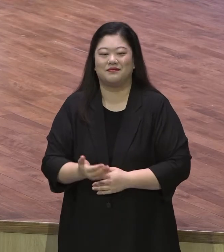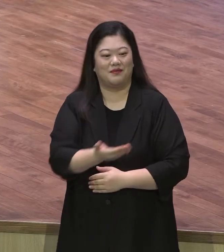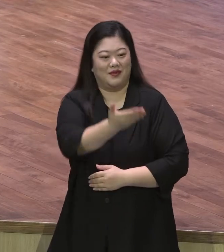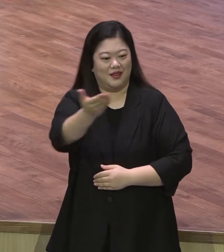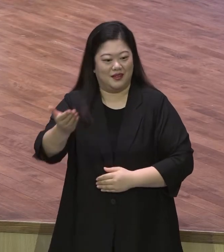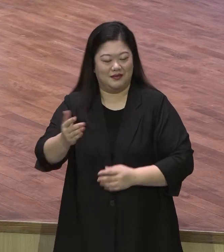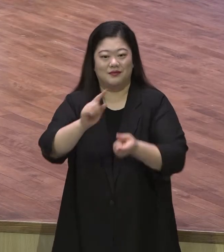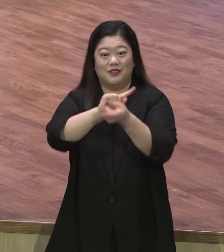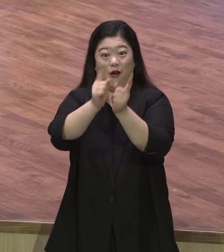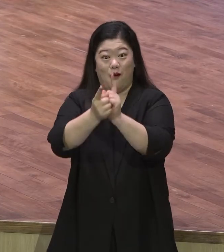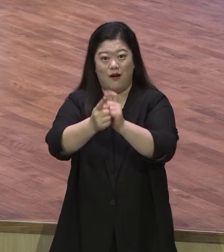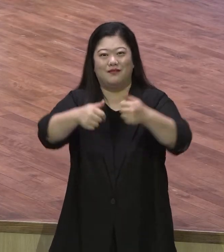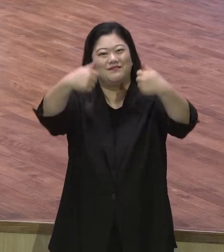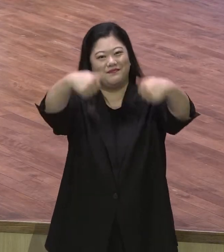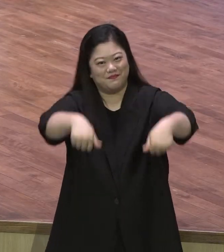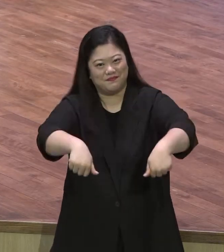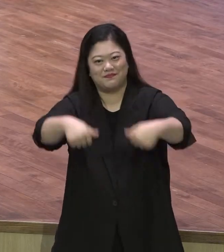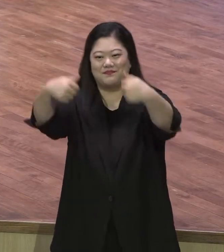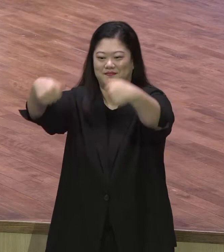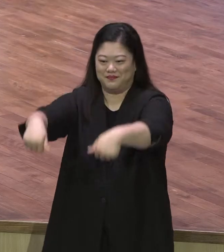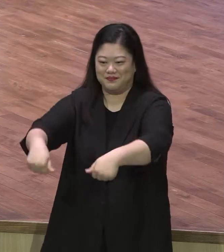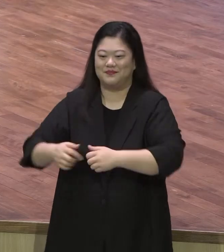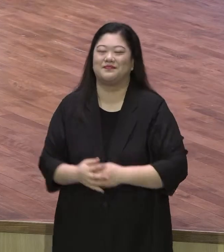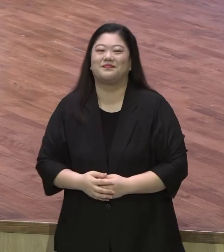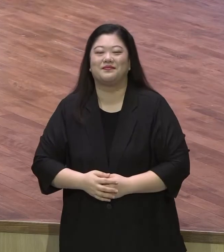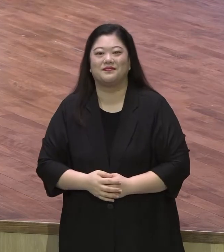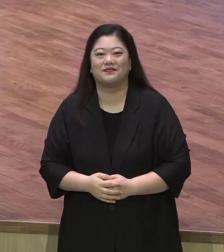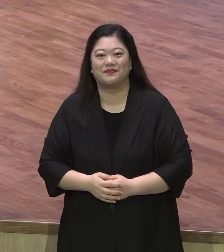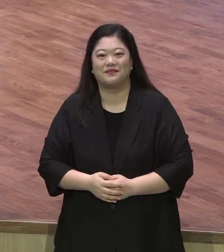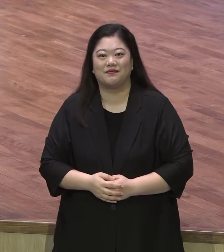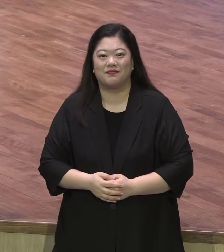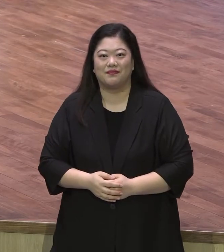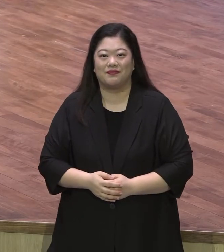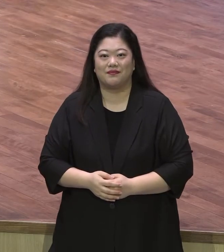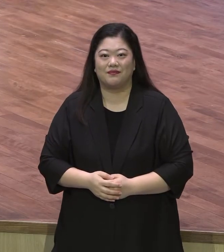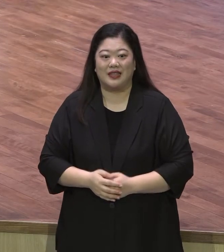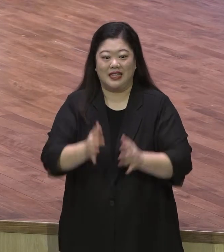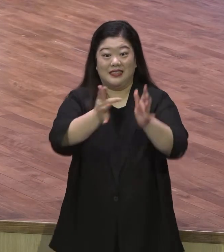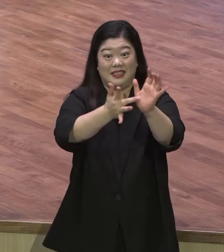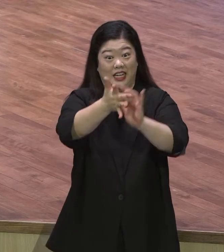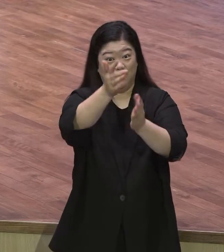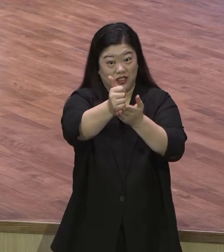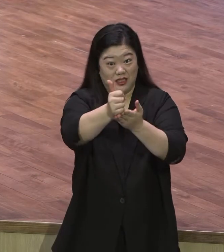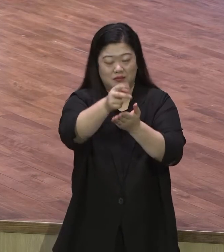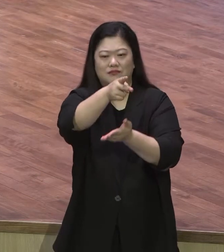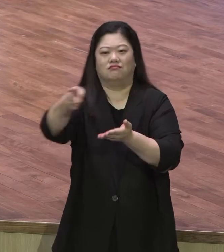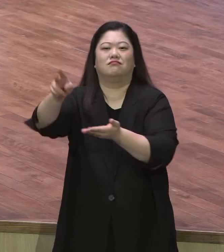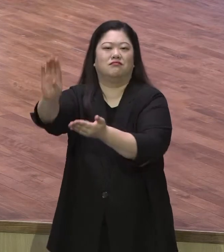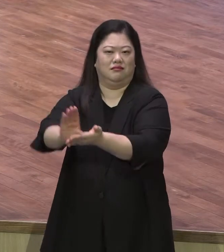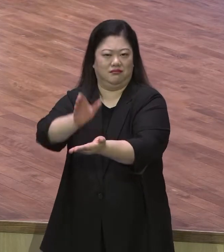성도들 또 온난히 예배된 성도를 같이 서로 다 인사합시다. 예수님은 그리스도시오.